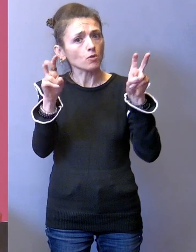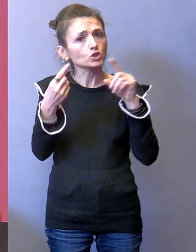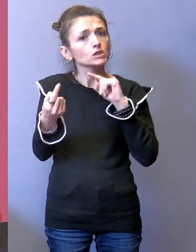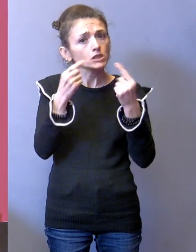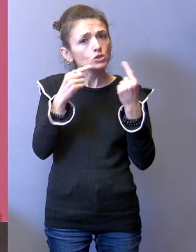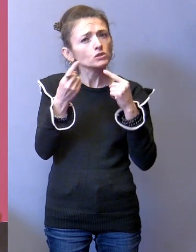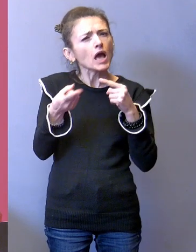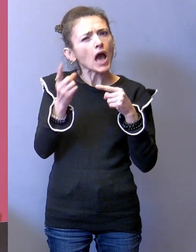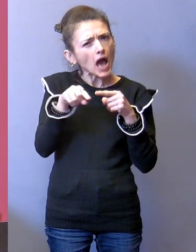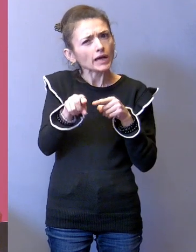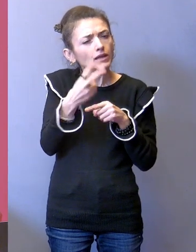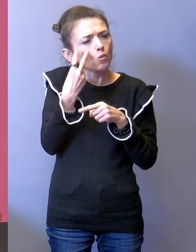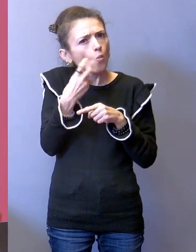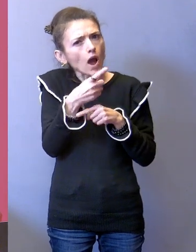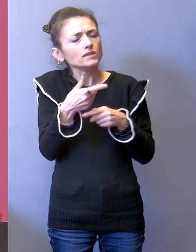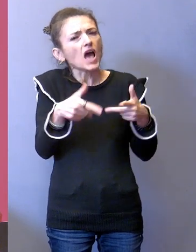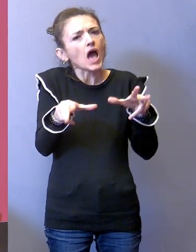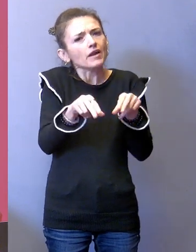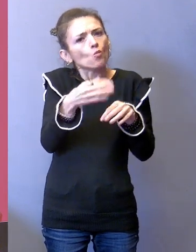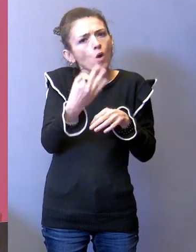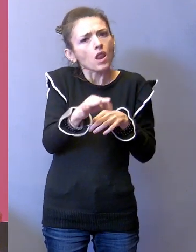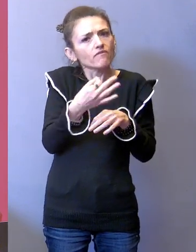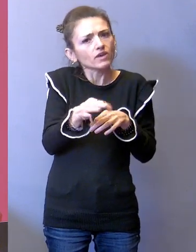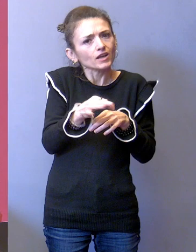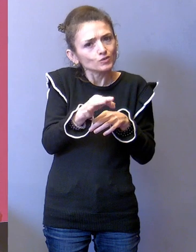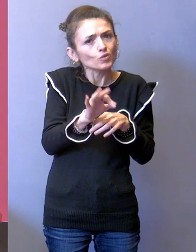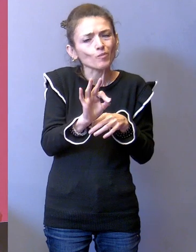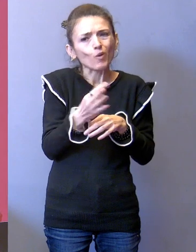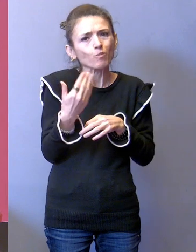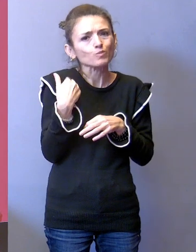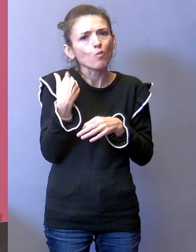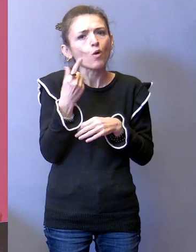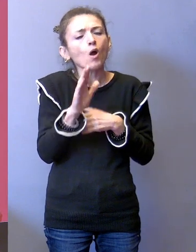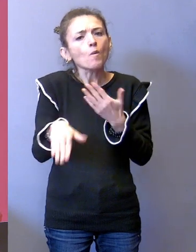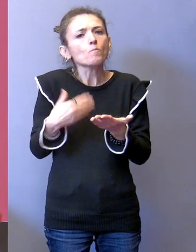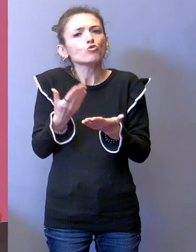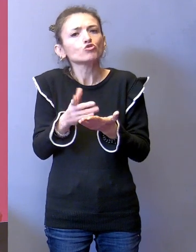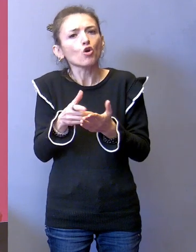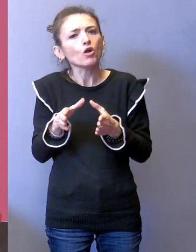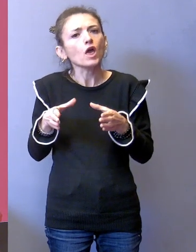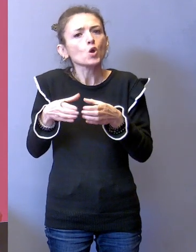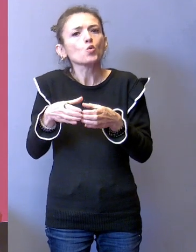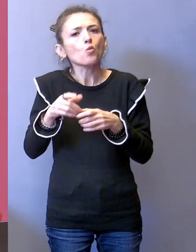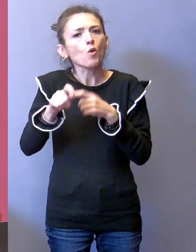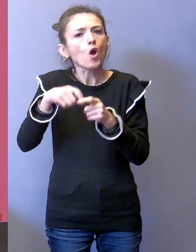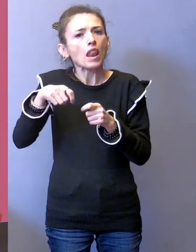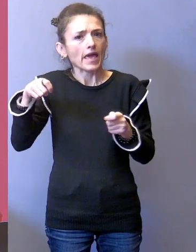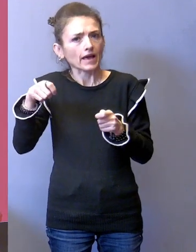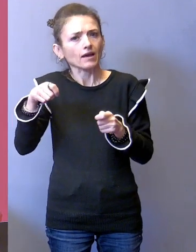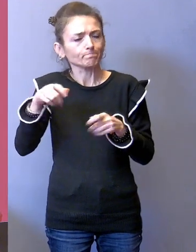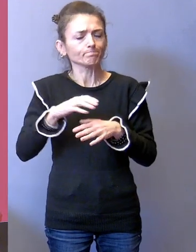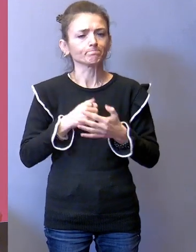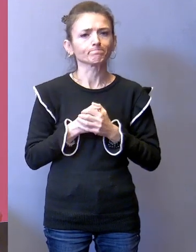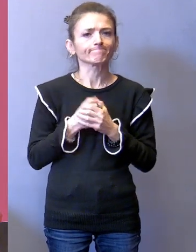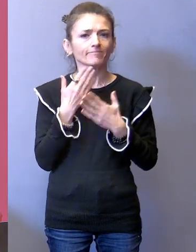sulla parte della riqualificazione non con ultimo attraverso una mozione presentata dai consiglieri della Lega appunto i municipio per l'area